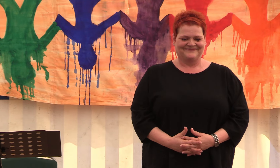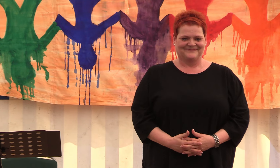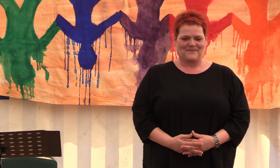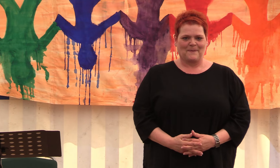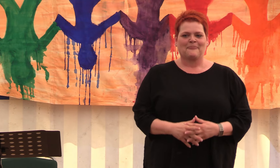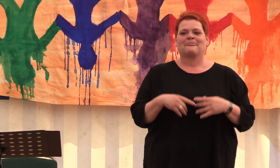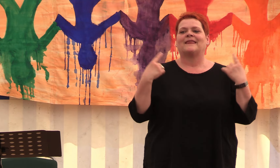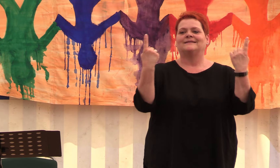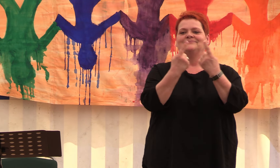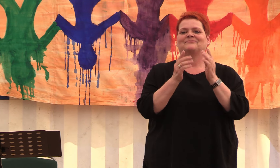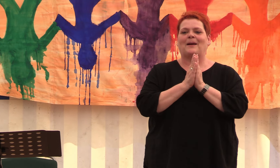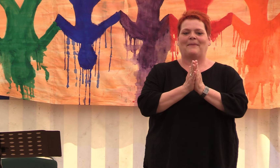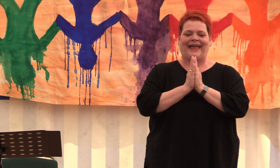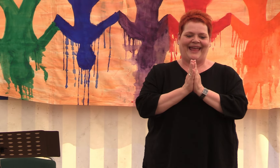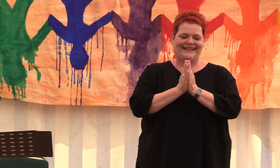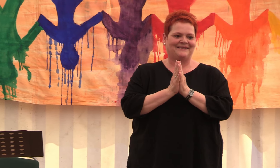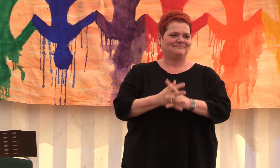Wir beten,